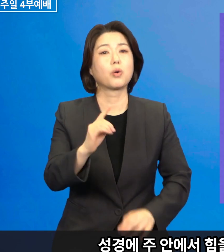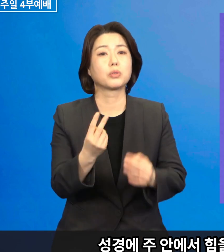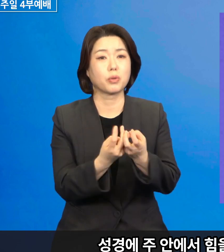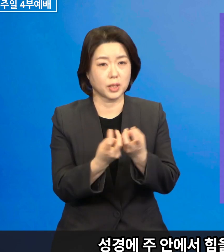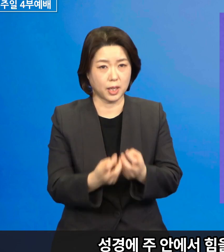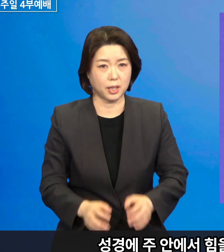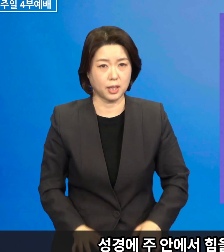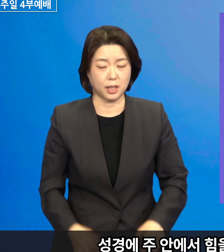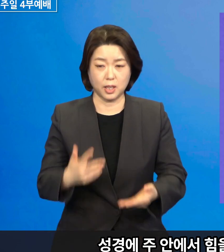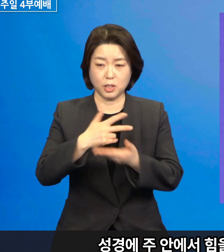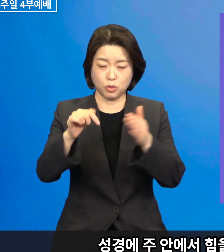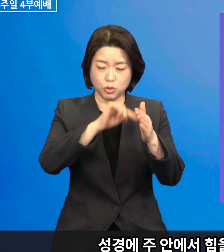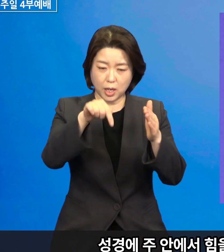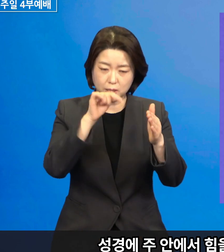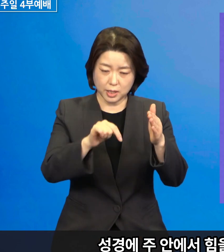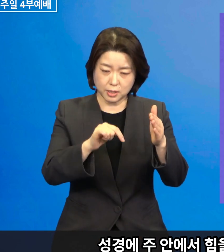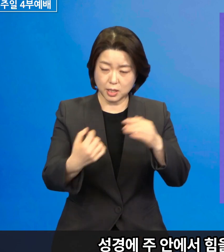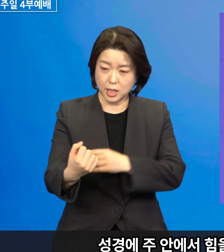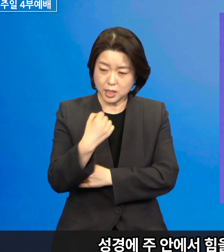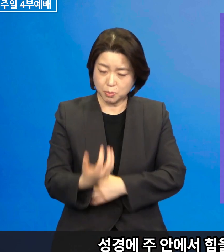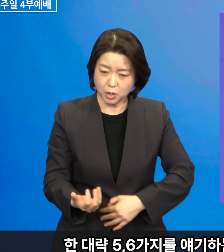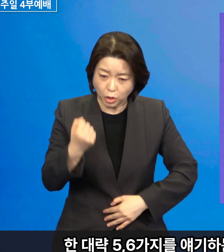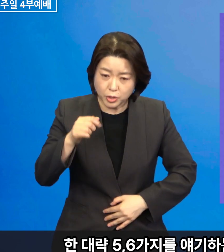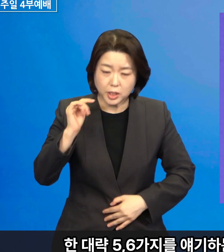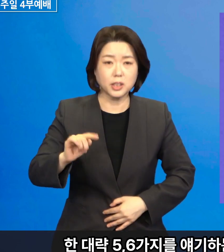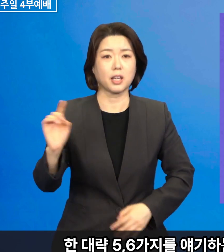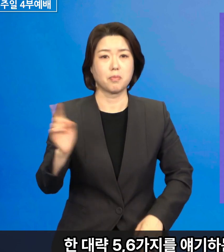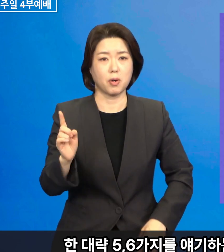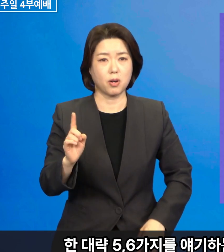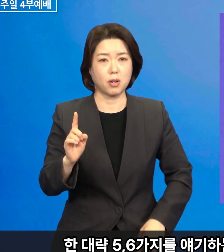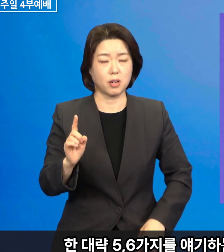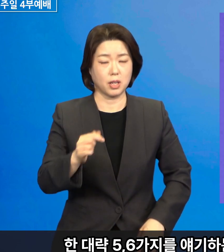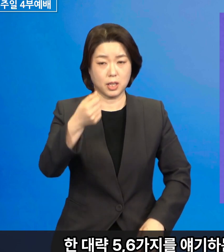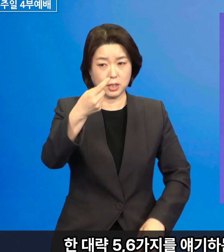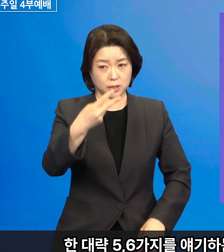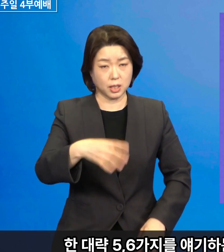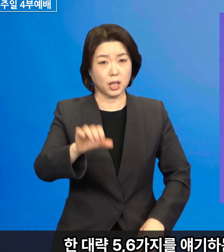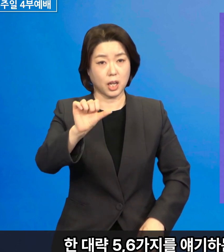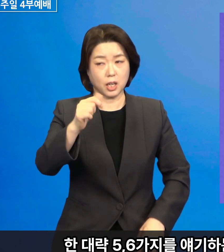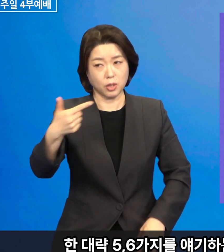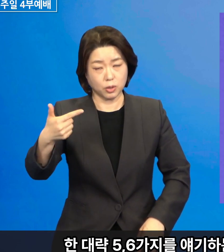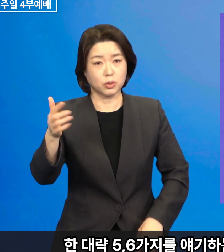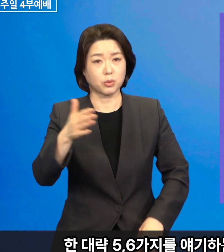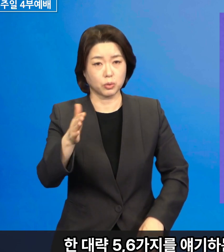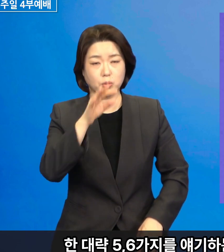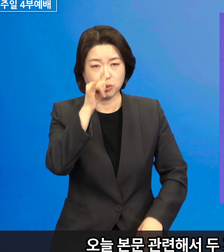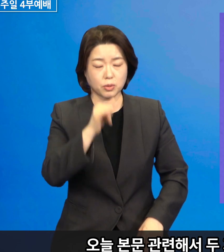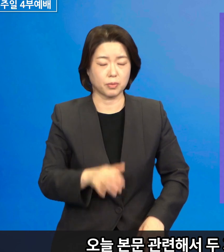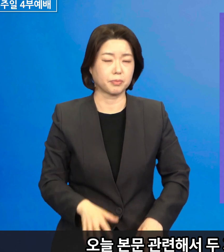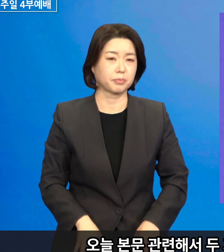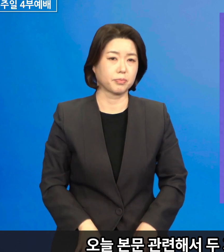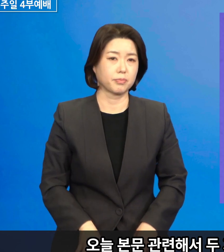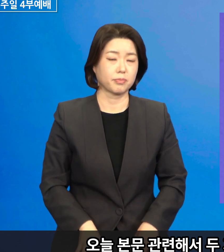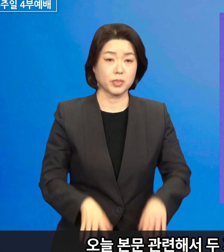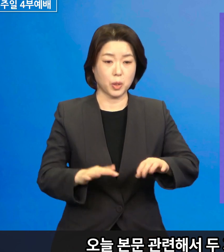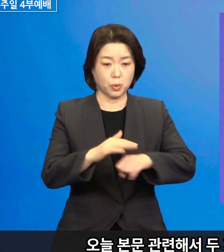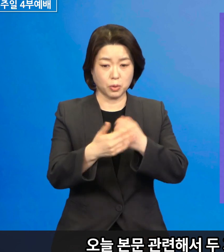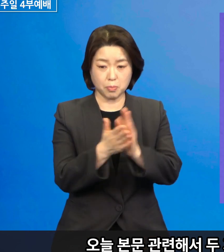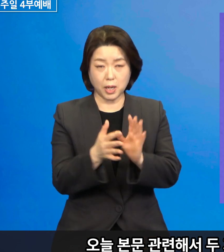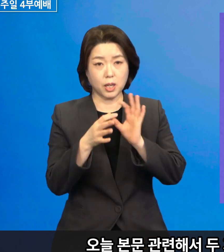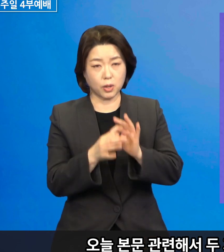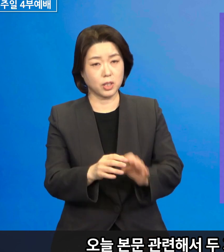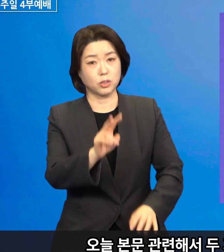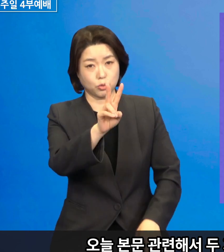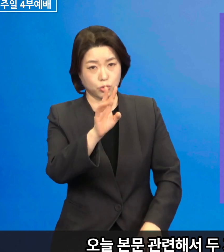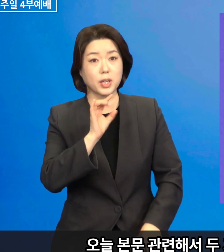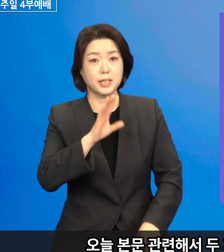성경에 주 안에서 힘을 얻는 것이 무엇인지를 한 대략 대여섯 가지를 얘기하는데 제가 다 말씀드릴 수는 없고 오늘 본문과 관련해서 두